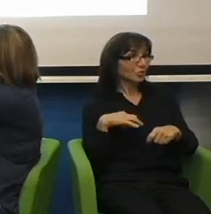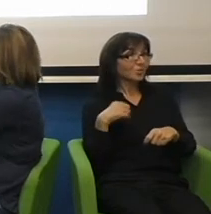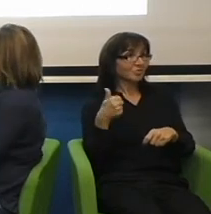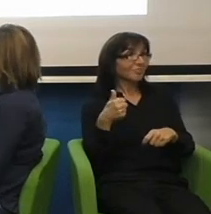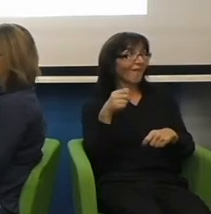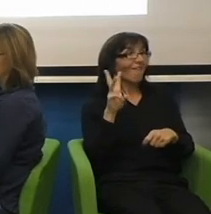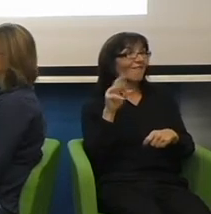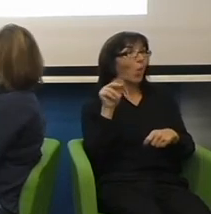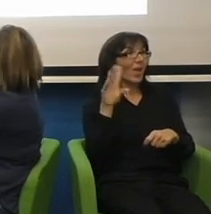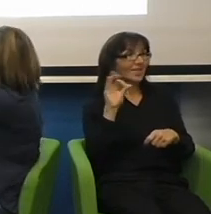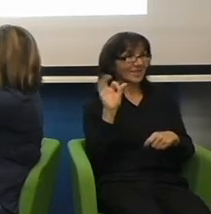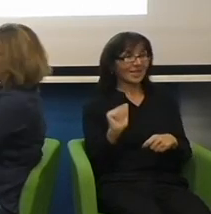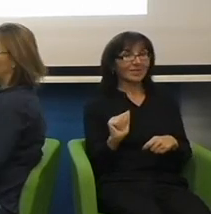A